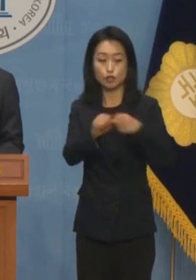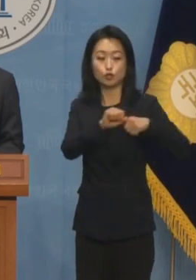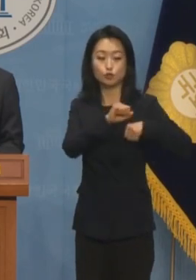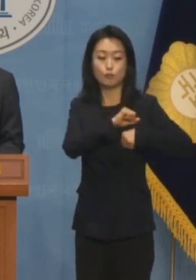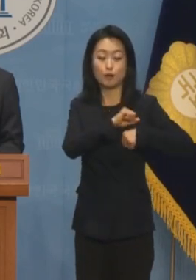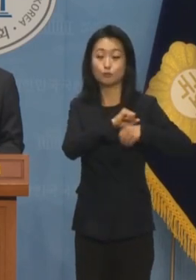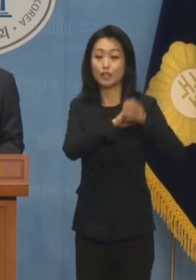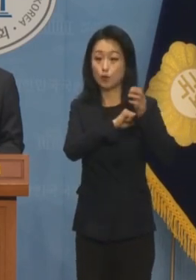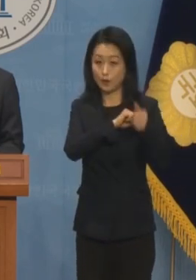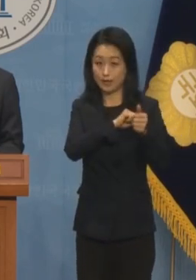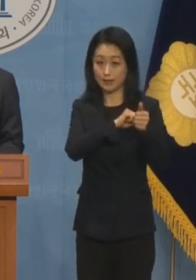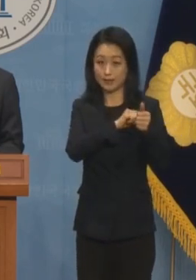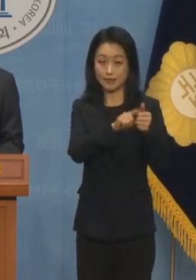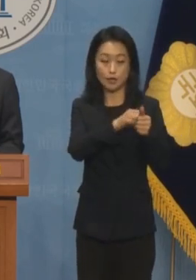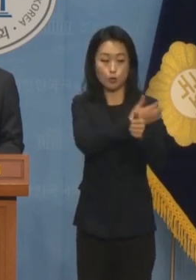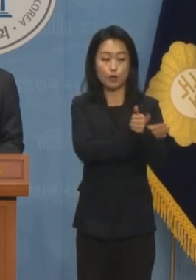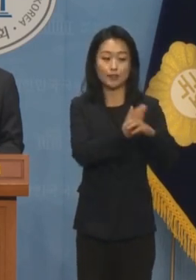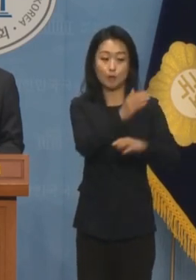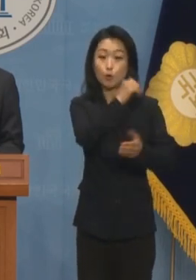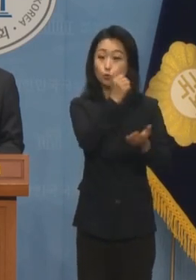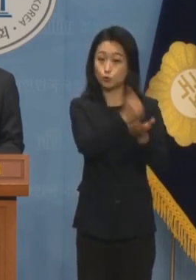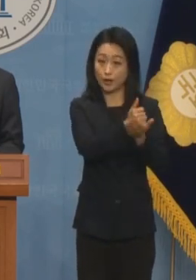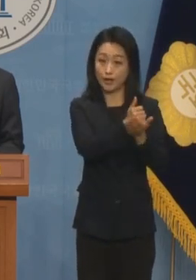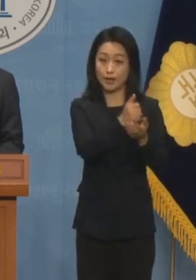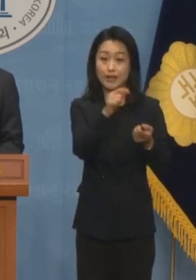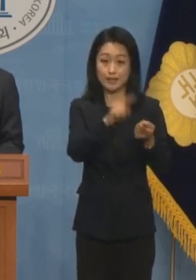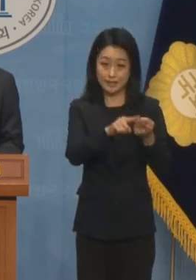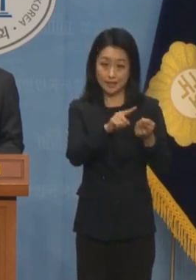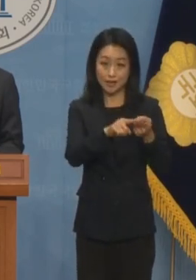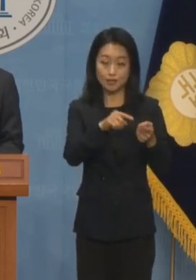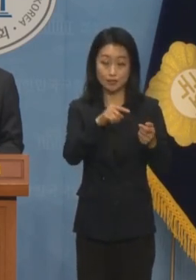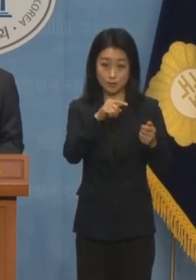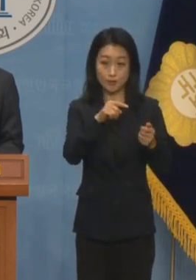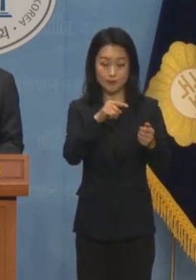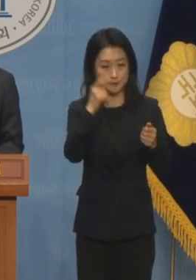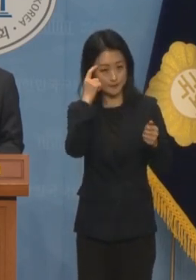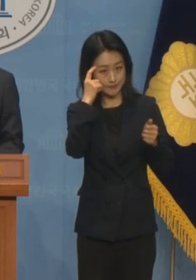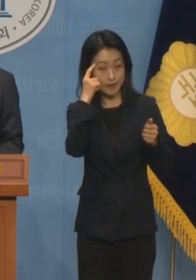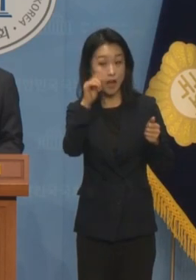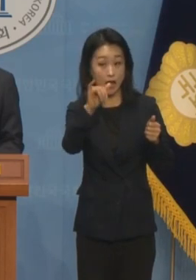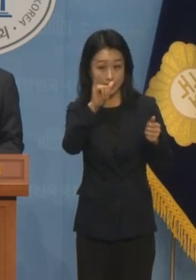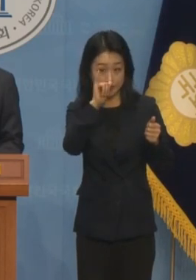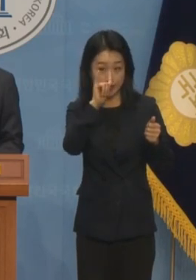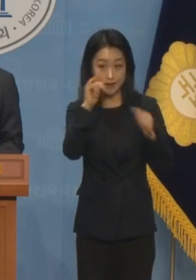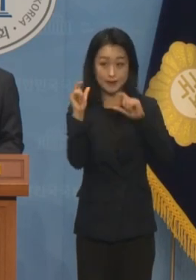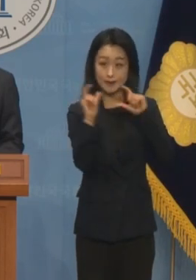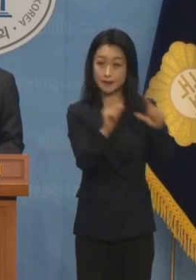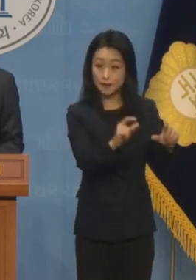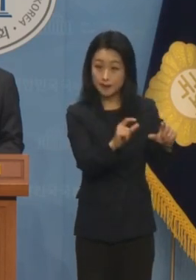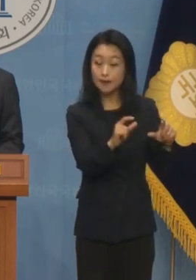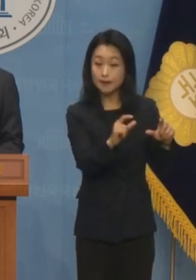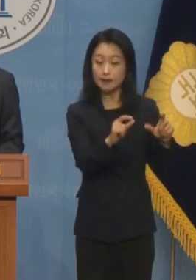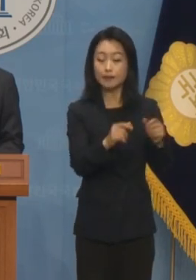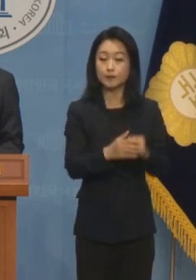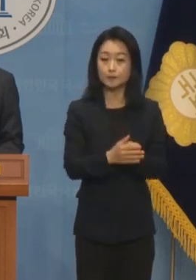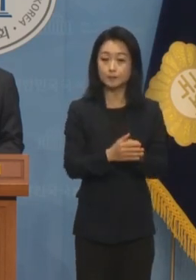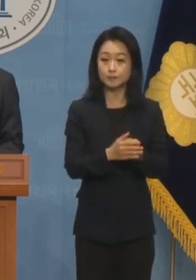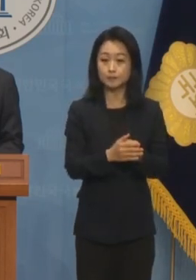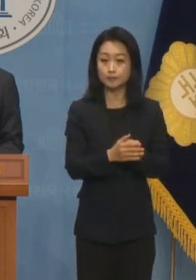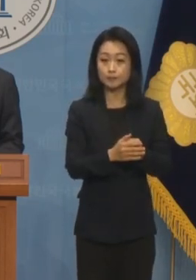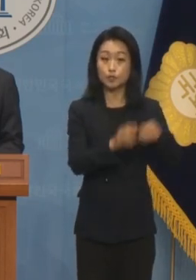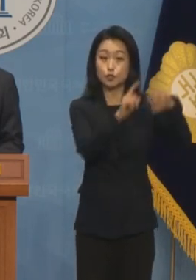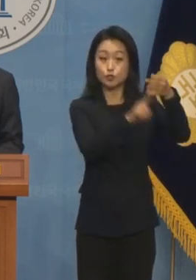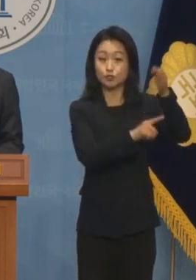장관에게 직권남용죄 적용을 검토 중이라고 합니다. 윤석열 대통령이 보직 해임